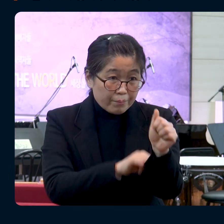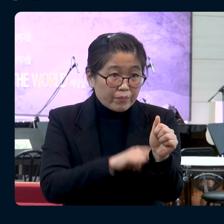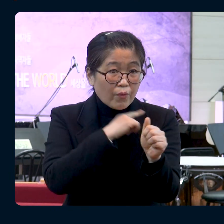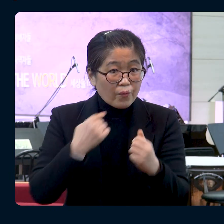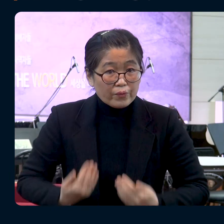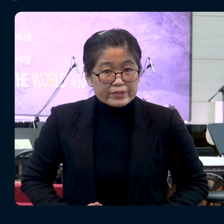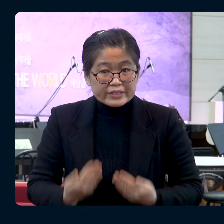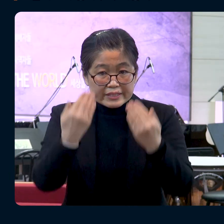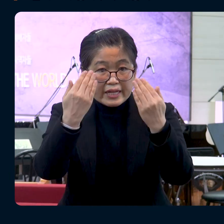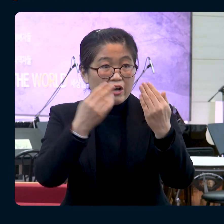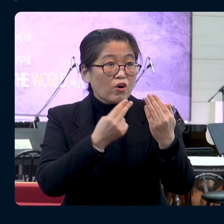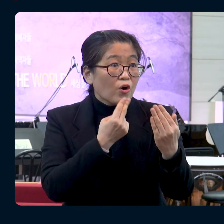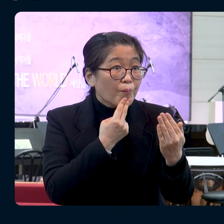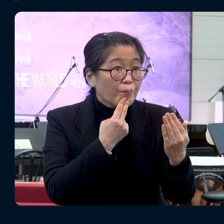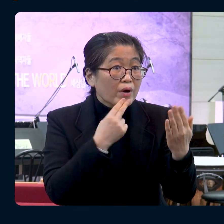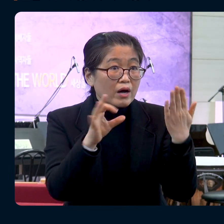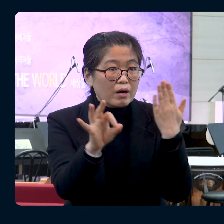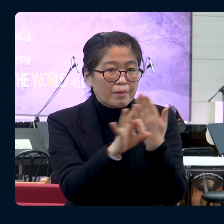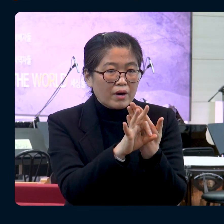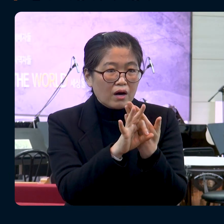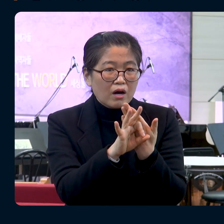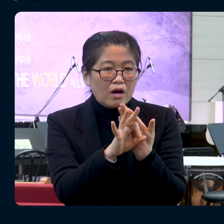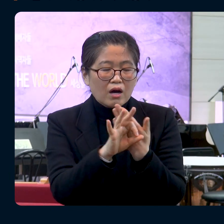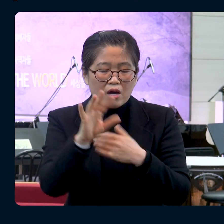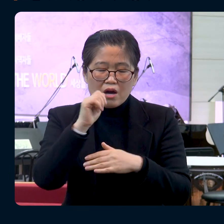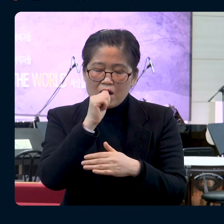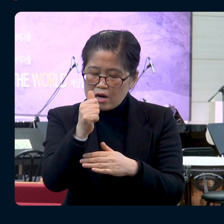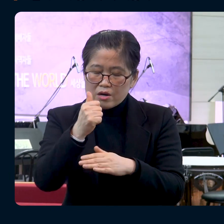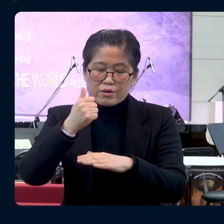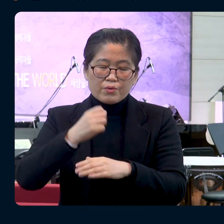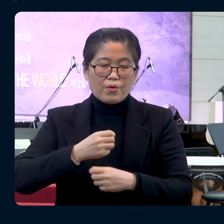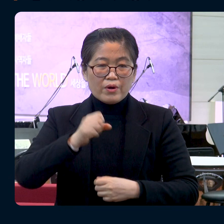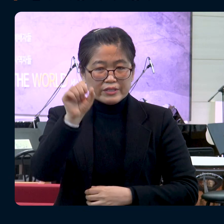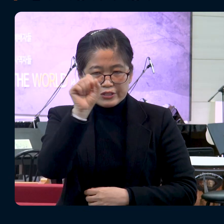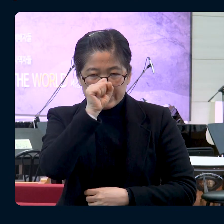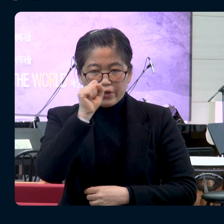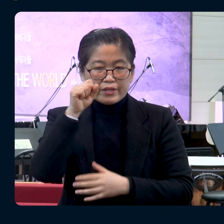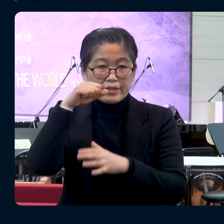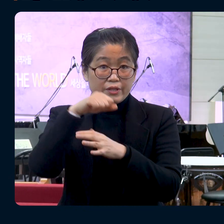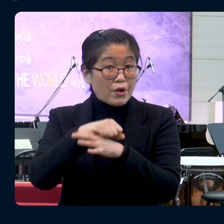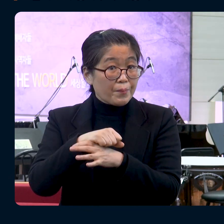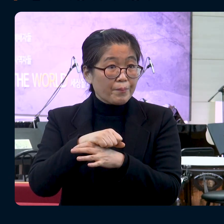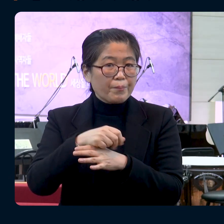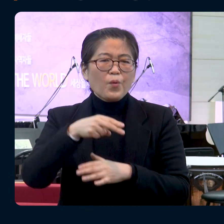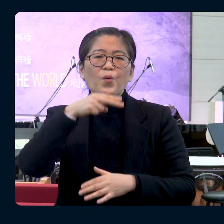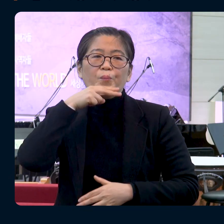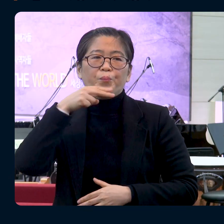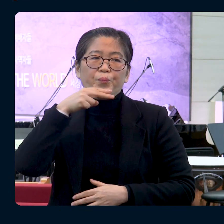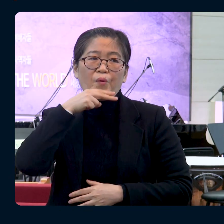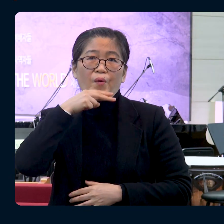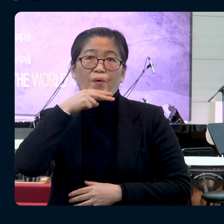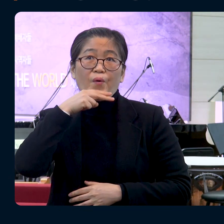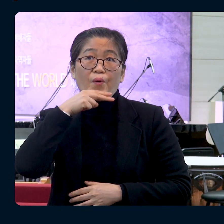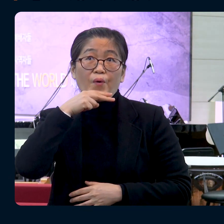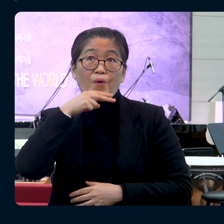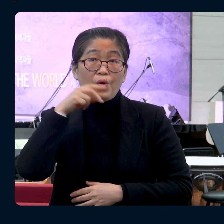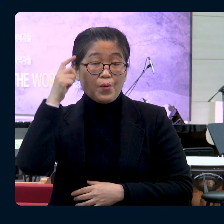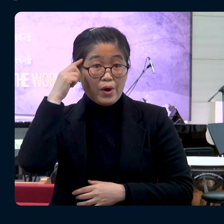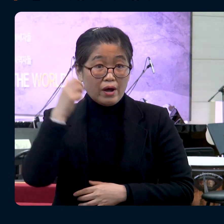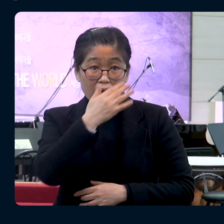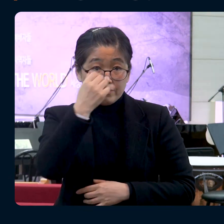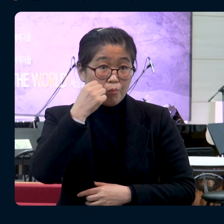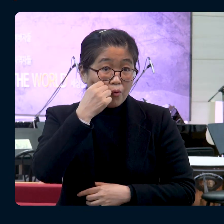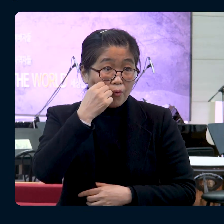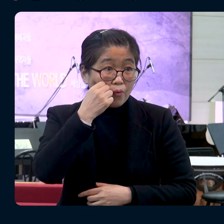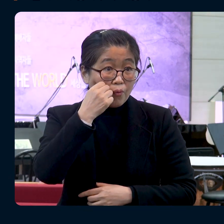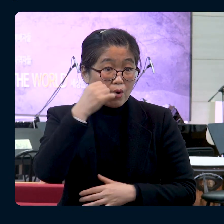섬기고 희생하지 않으면요, 절대 선한 영향력이 나갈 수가 없기 때문에 그래요. 왜 아름다울 수